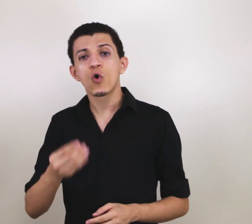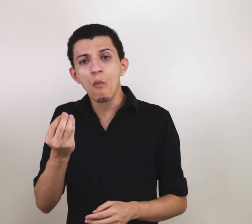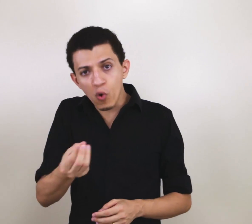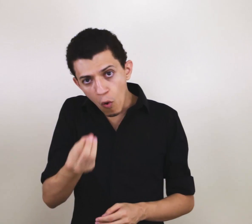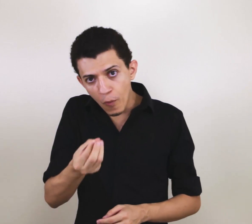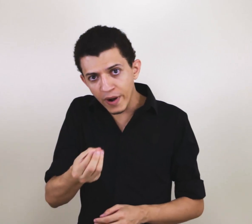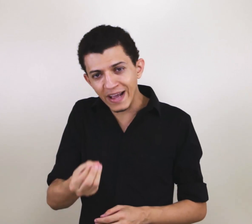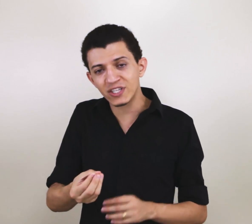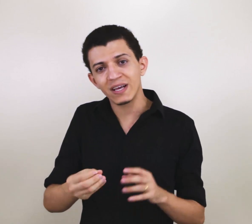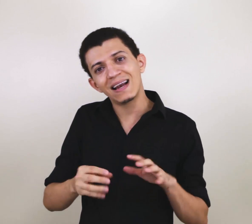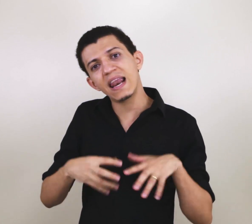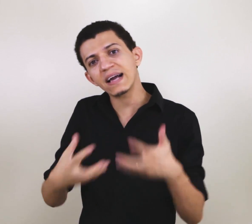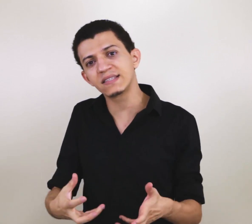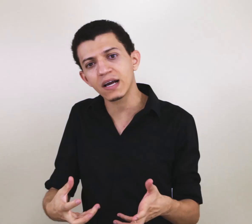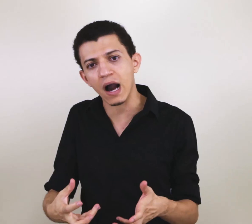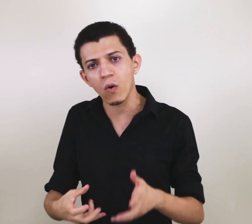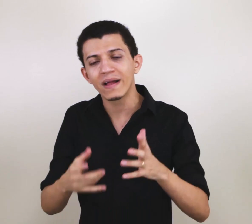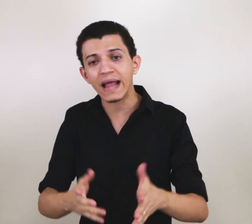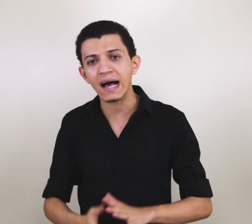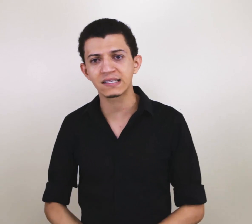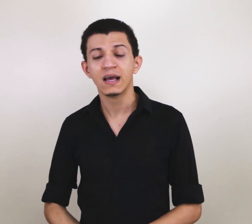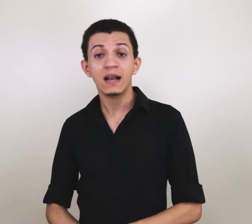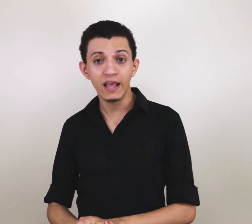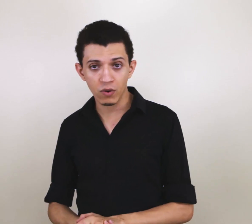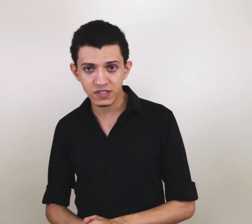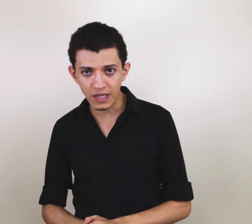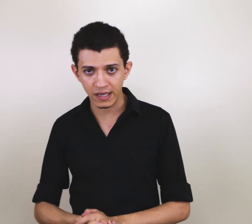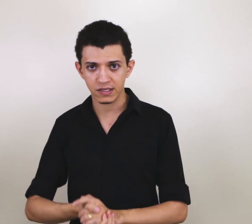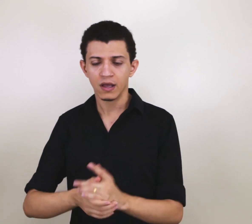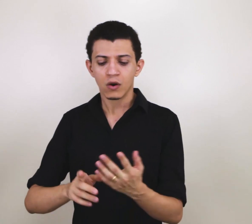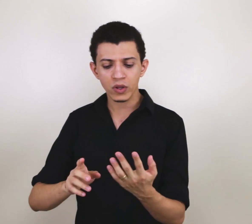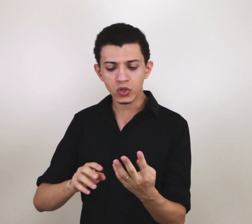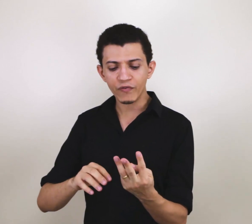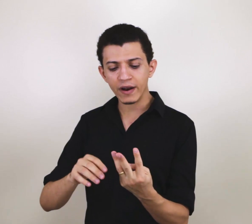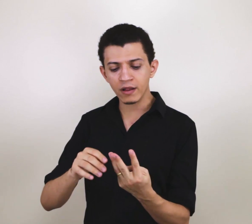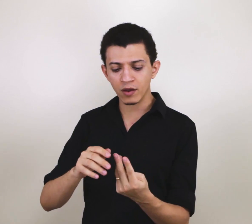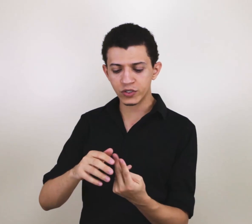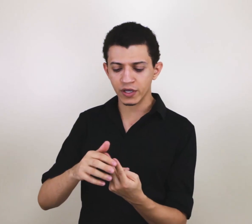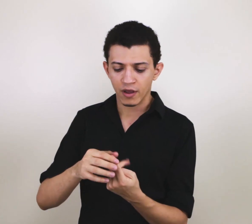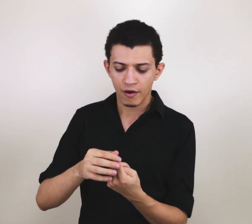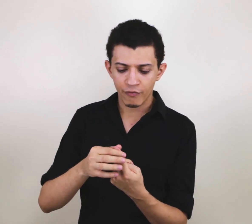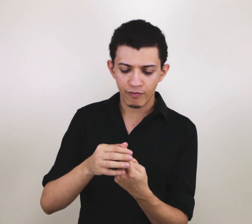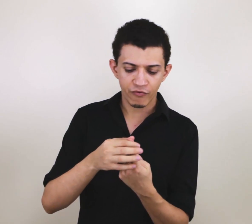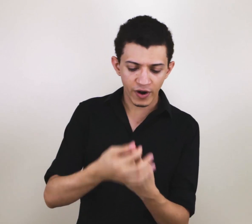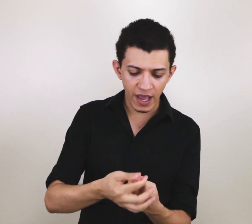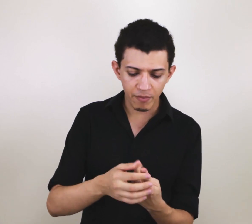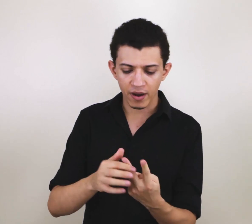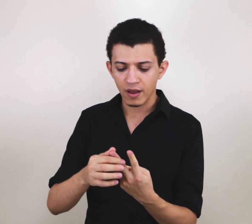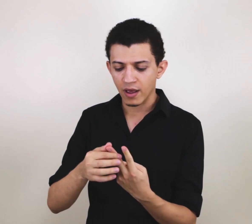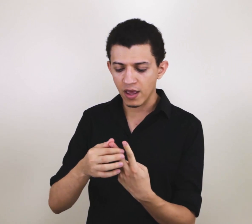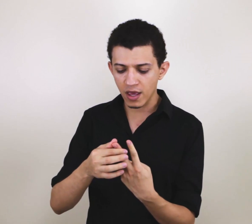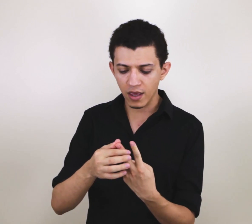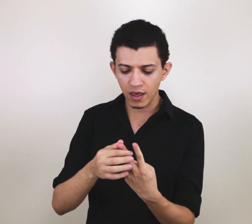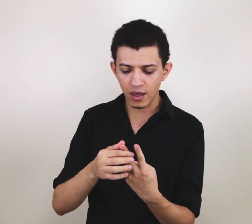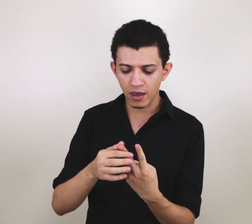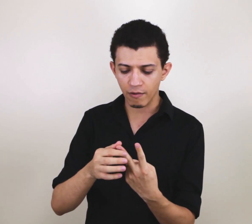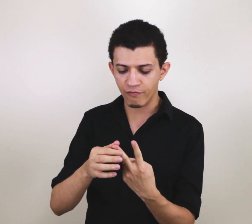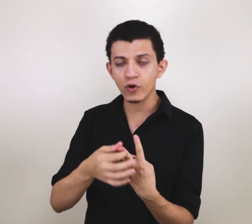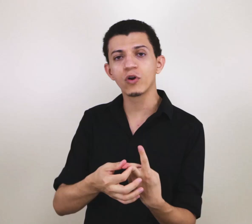como um componente lexical das línguas sinais. Quando eu estou falando, então, de fonema e